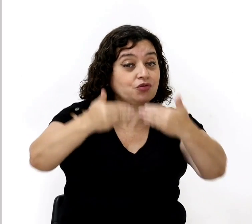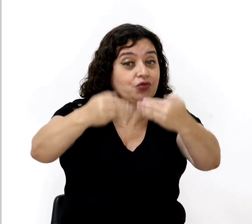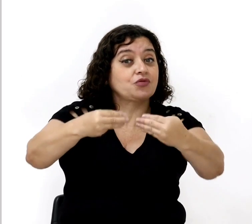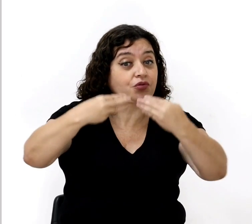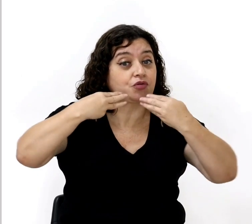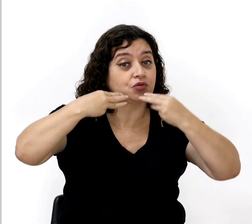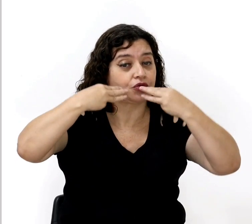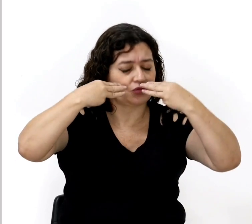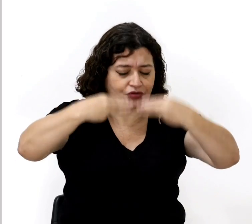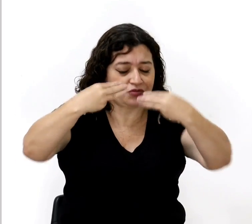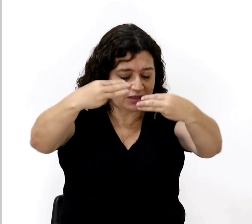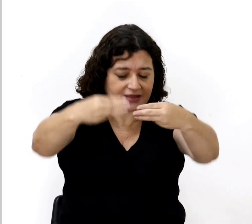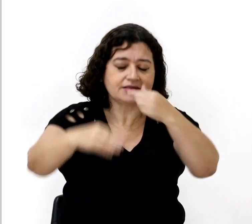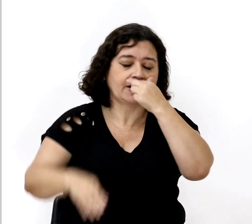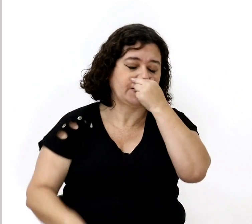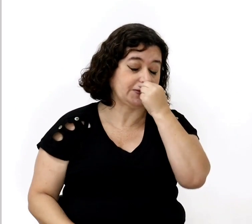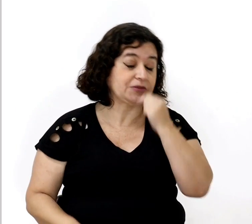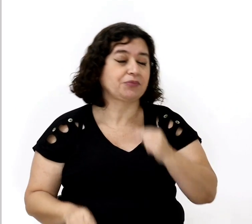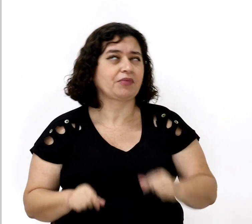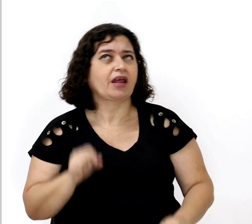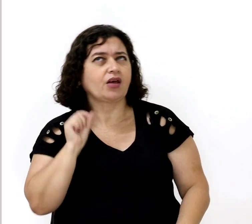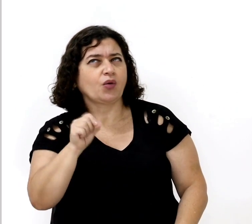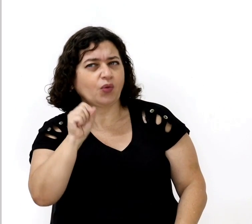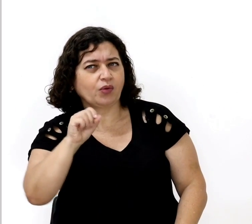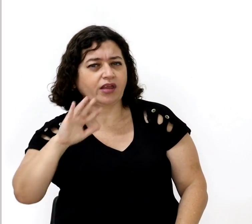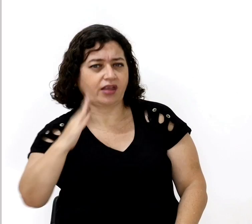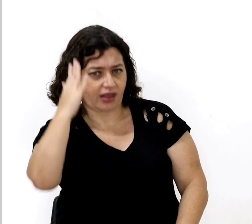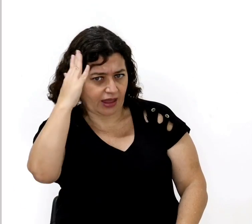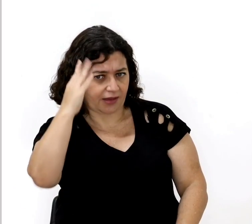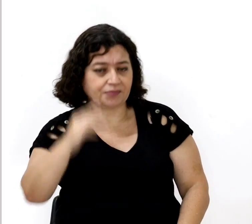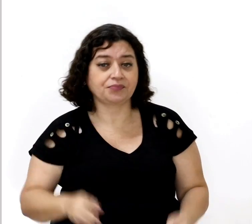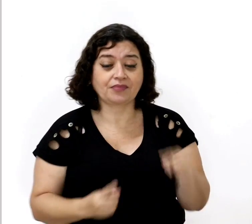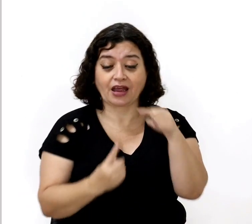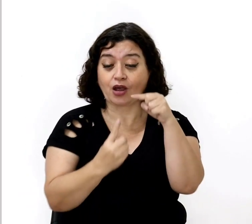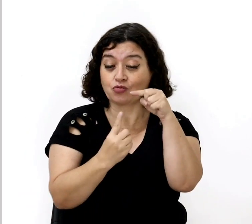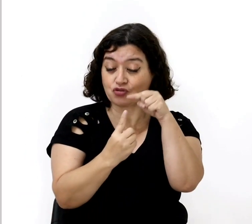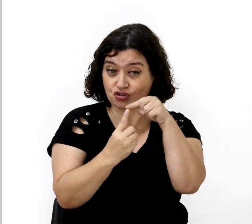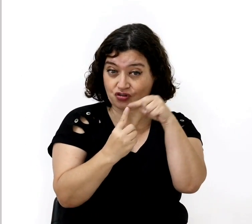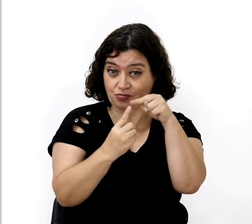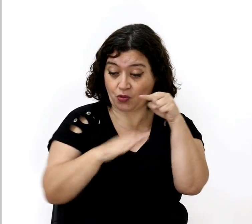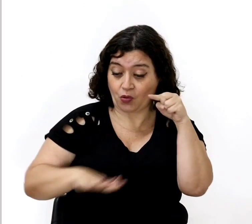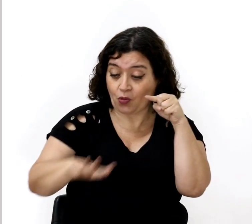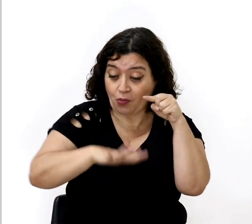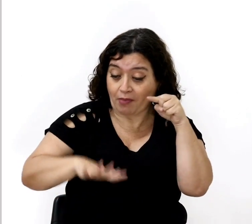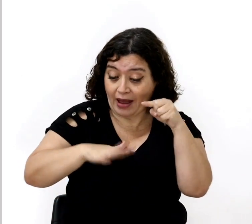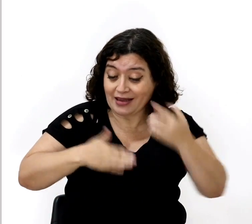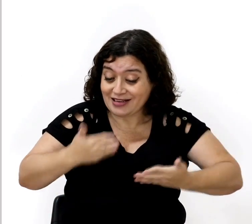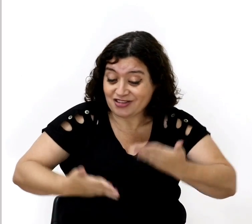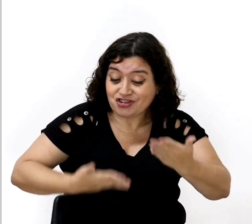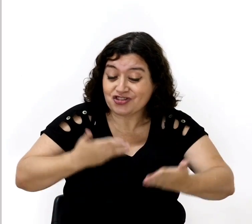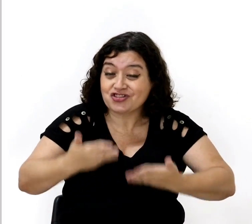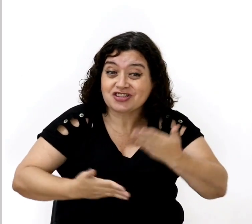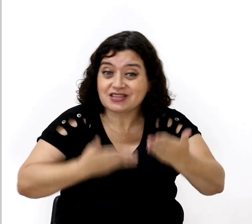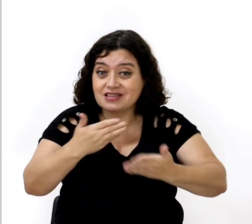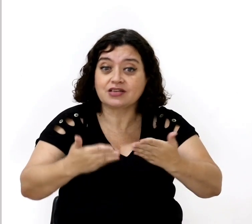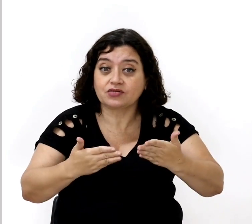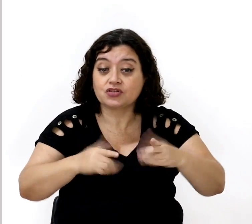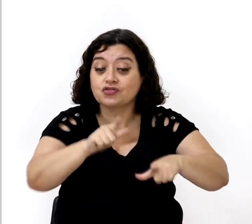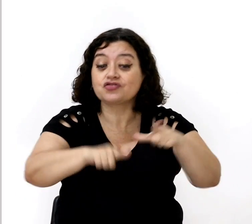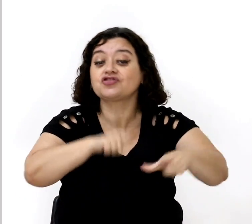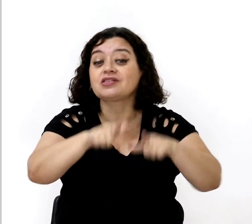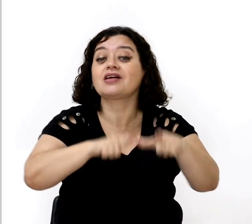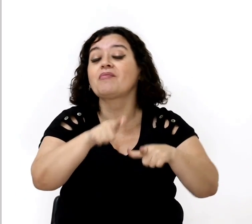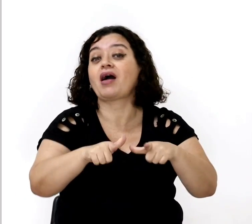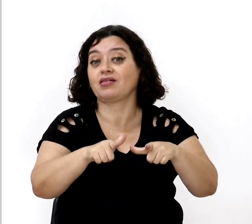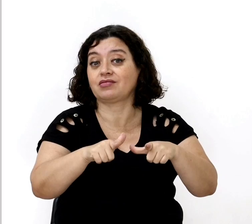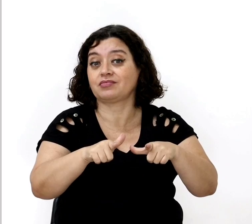os ministérios? Né? A ideia de que é um tipo ou uma área de serviço, uma área de